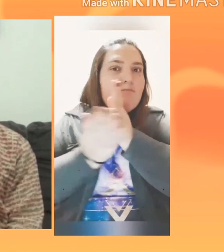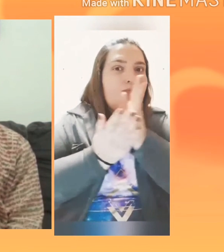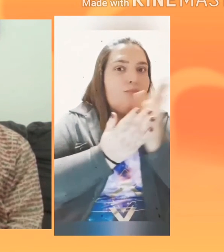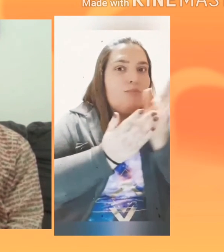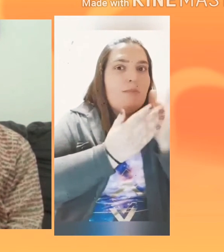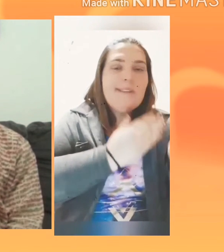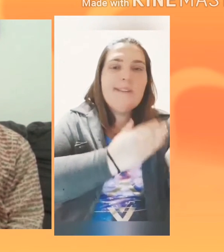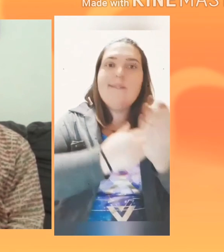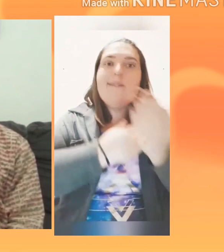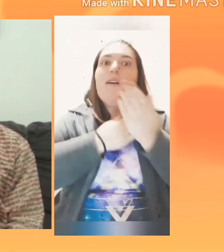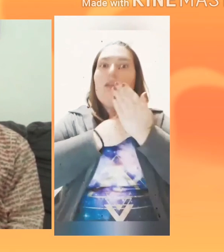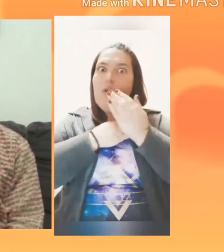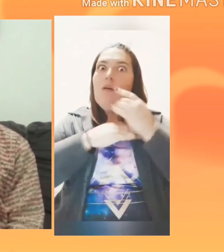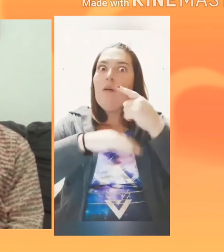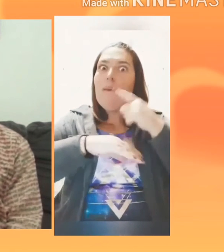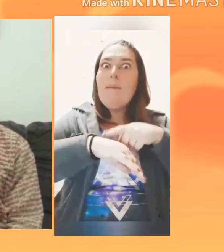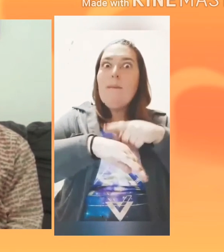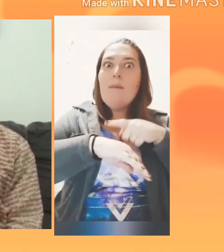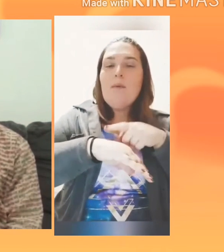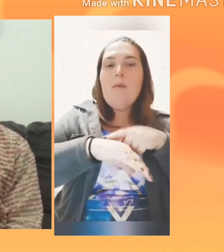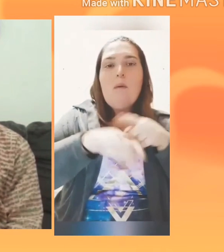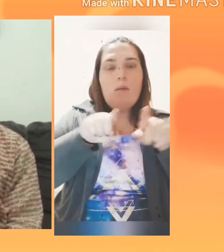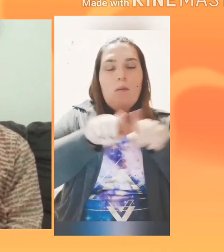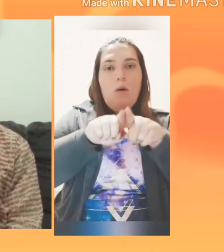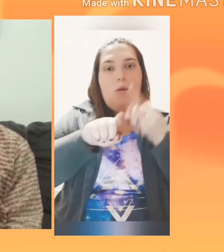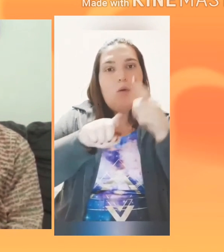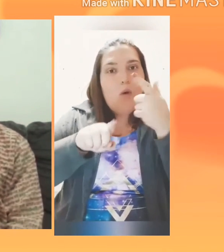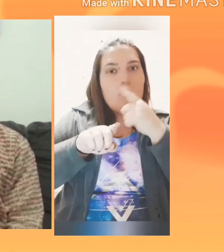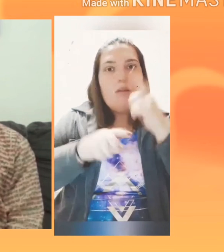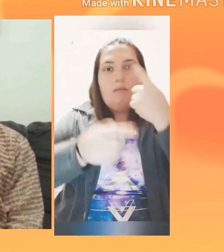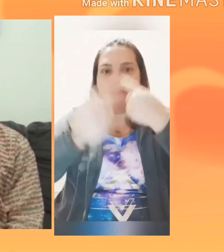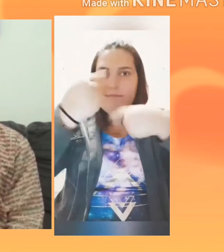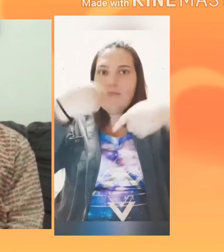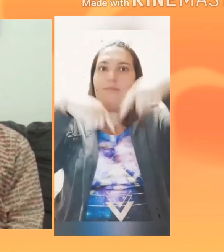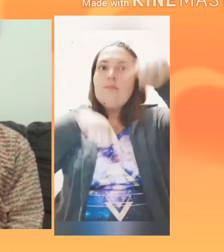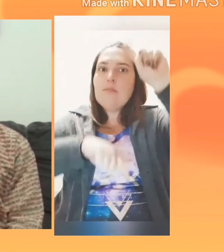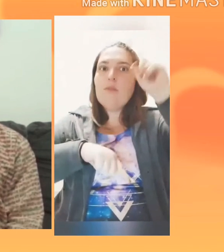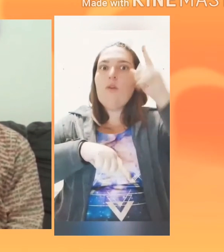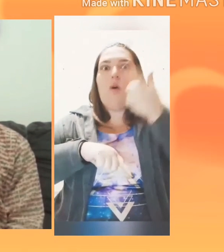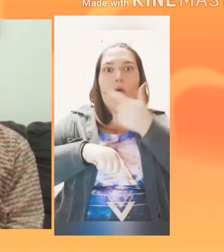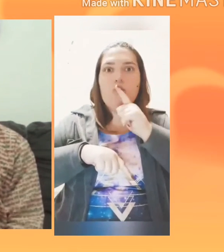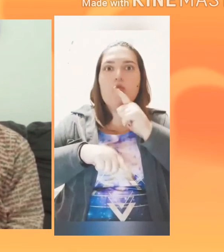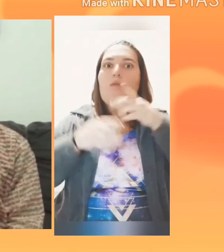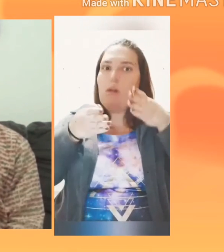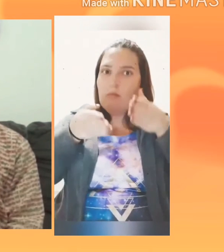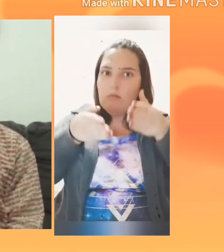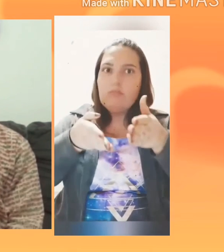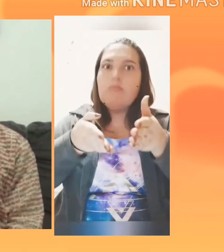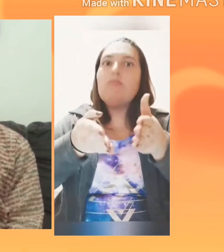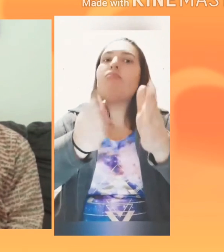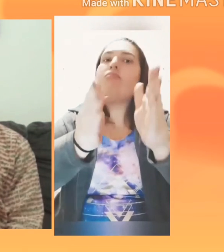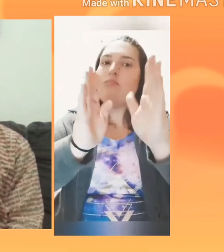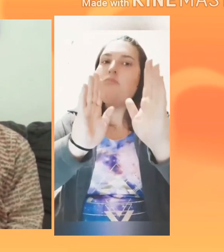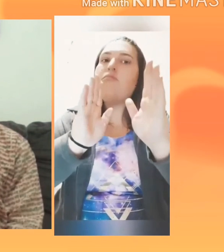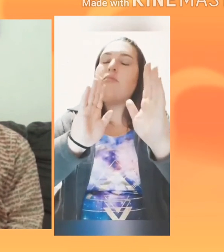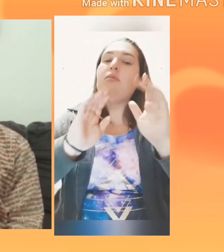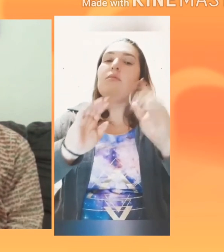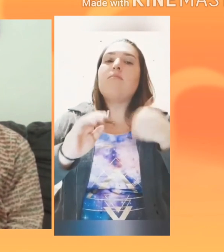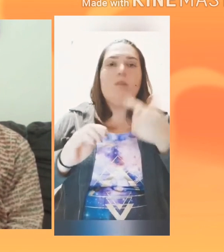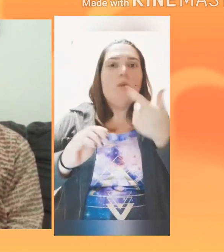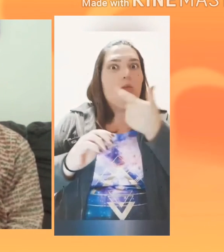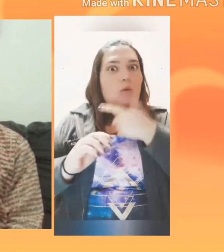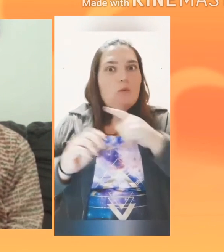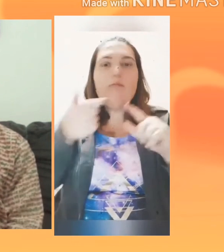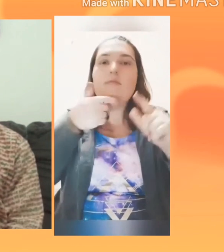inclusive superasse essa crise, né, continuasse minha caminhada. E obtive muitas, inclusive com a medicina